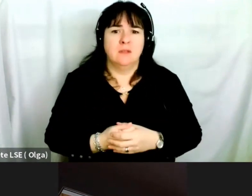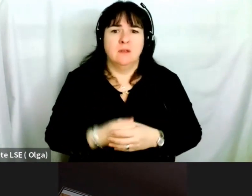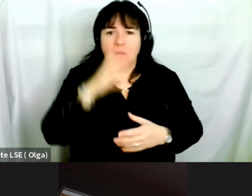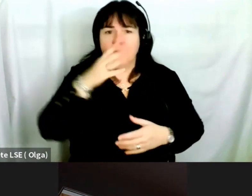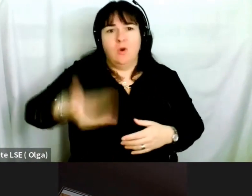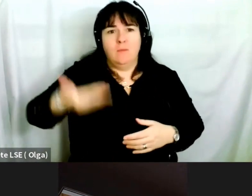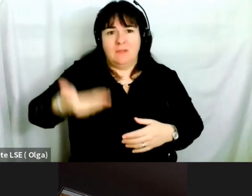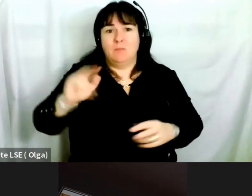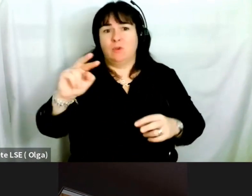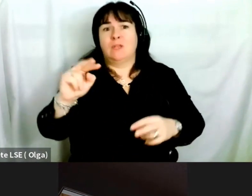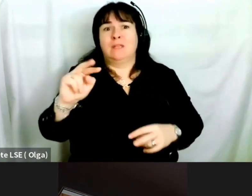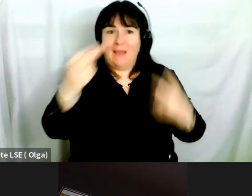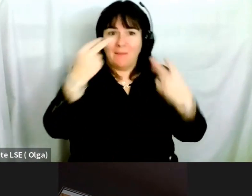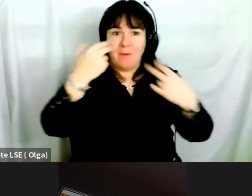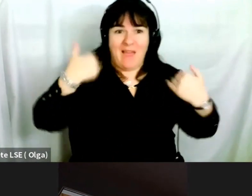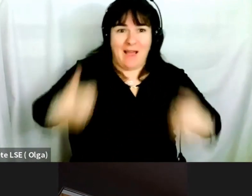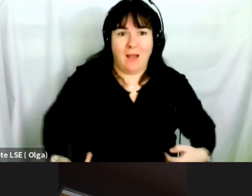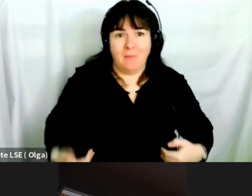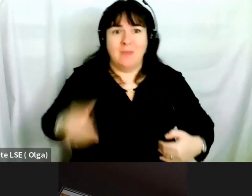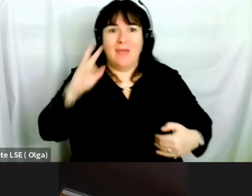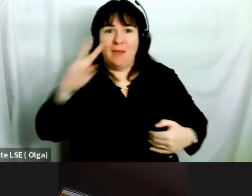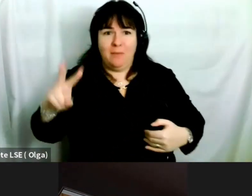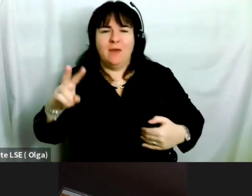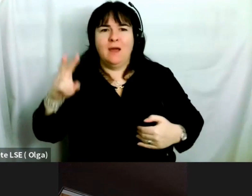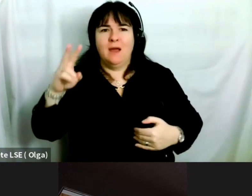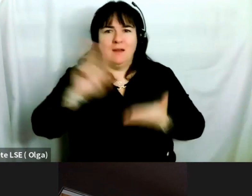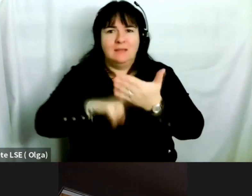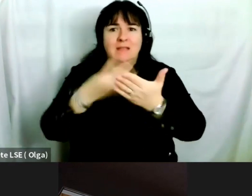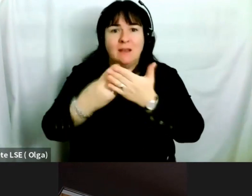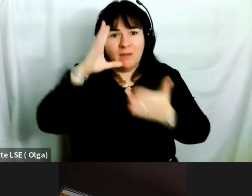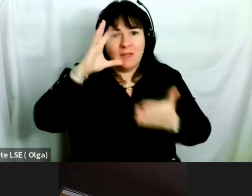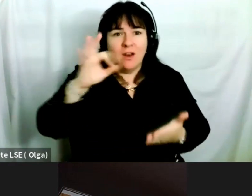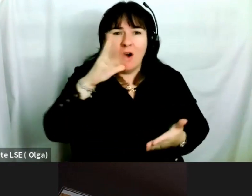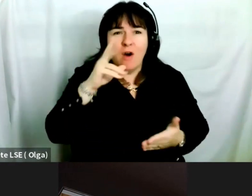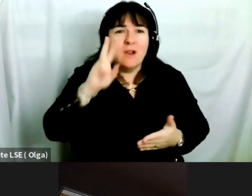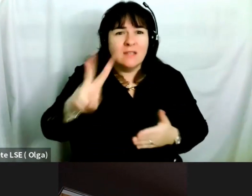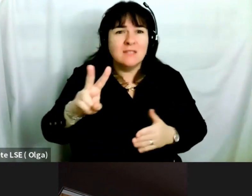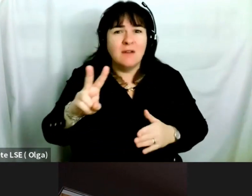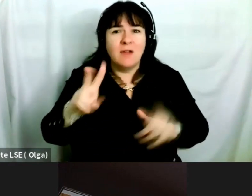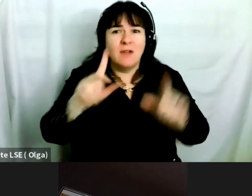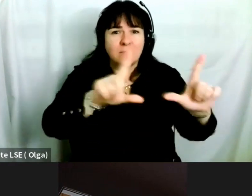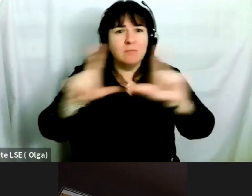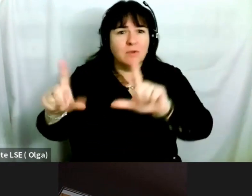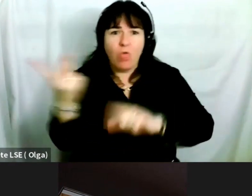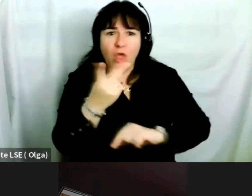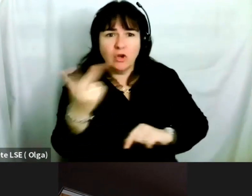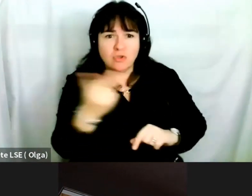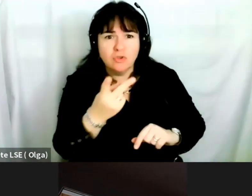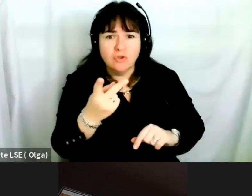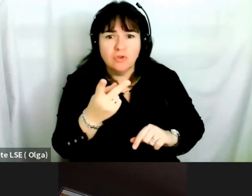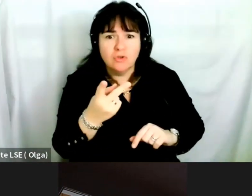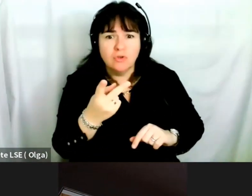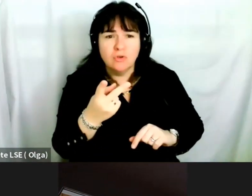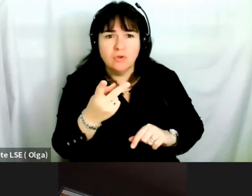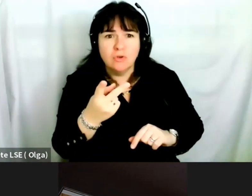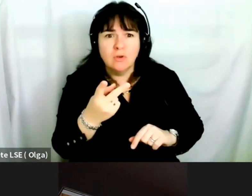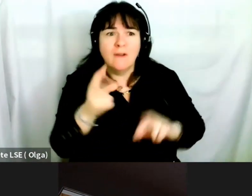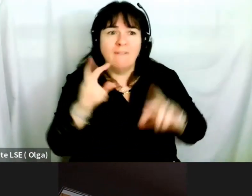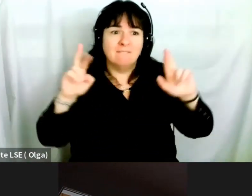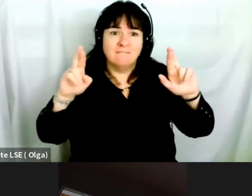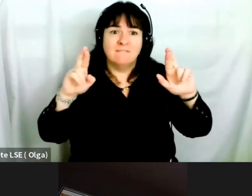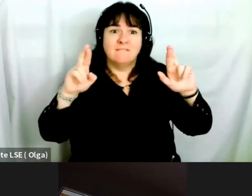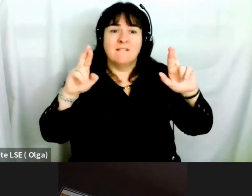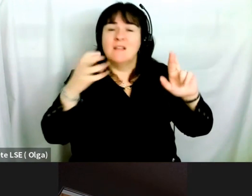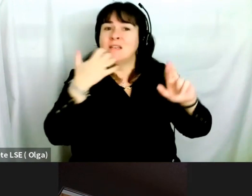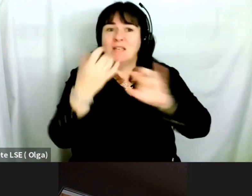me vean a mí. No, creo que ahora se está viendo bien. Vale. Espero que si alguien me dice